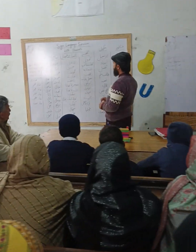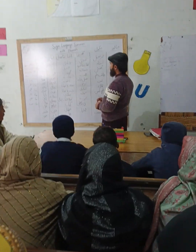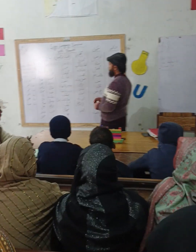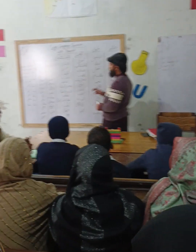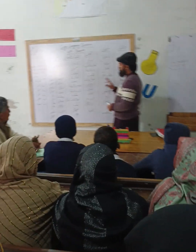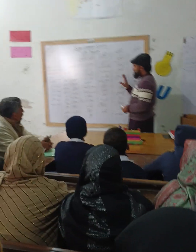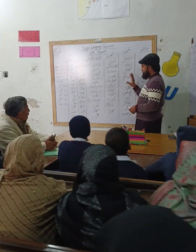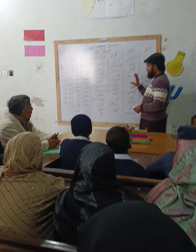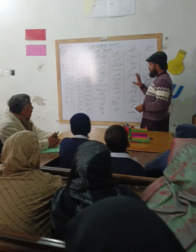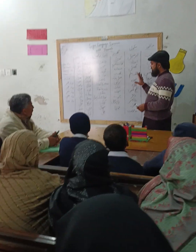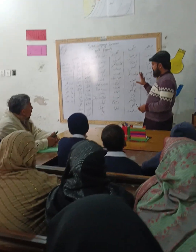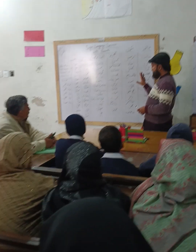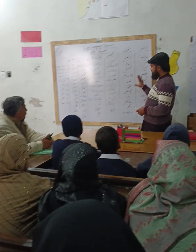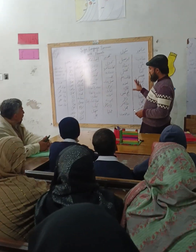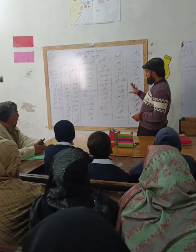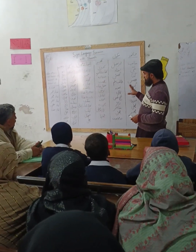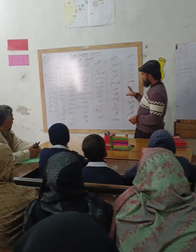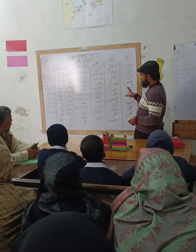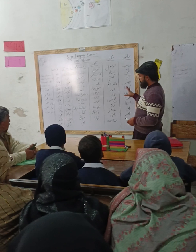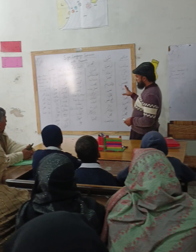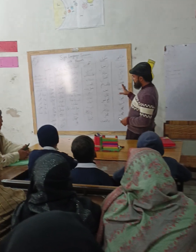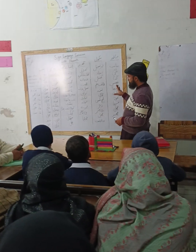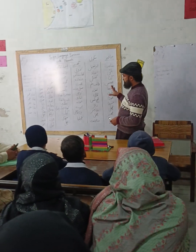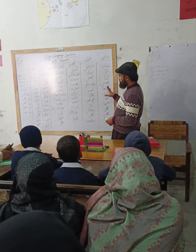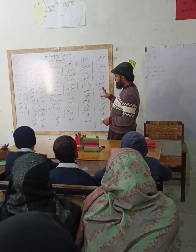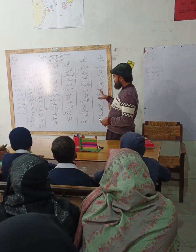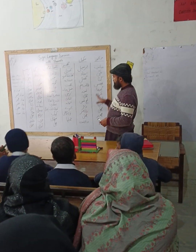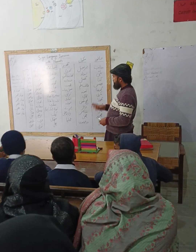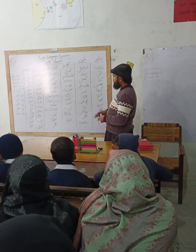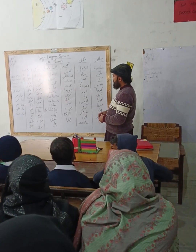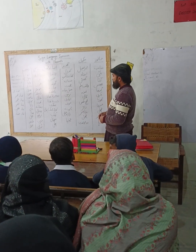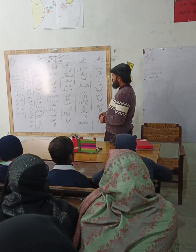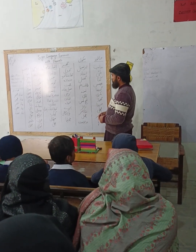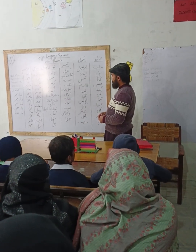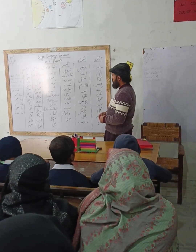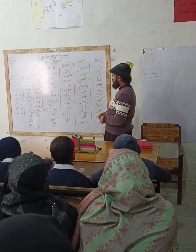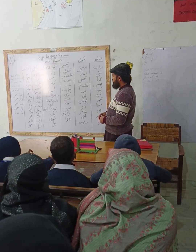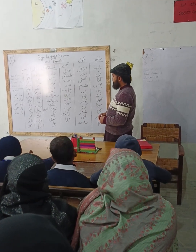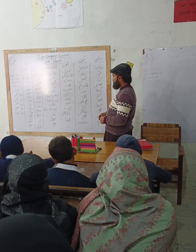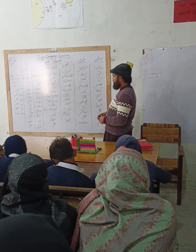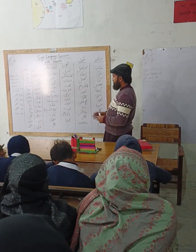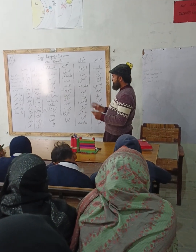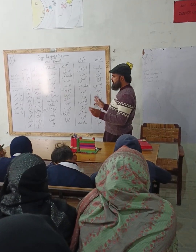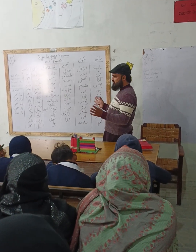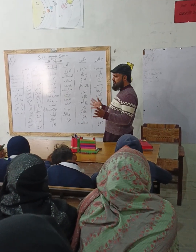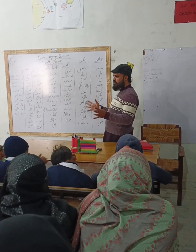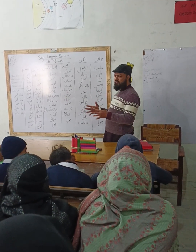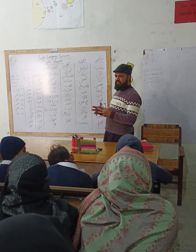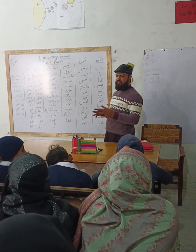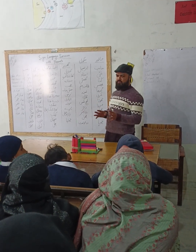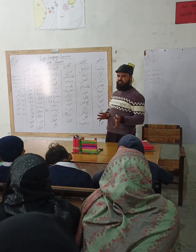ये कुछ मैंने इशारे नाम लिखे हैं, तकरीबन 50 से 60 तो एक दिन में ये सारे कवर करना मुश्किल हो